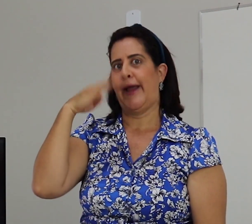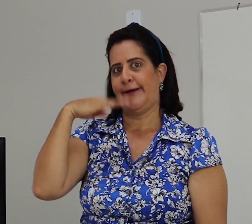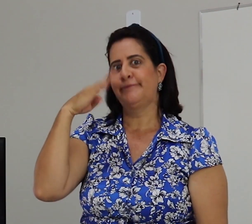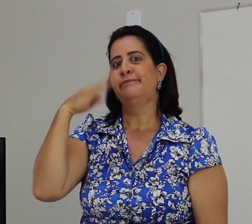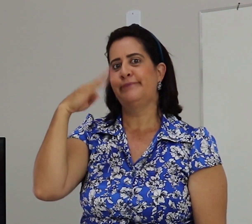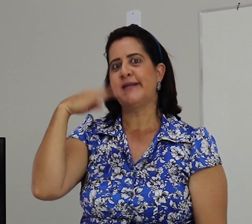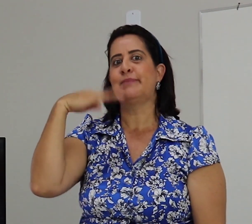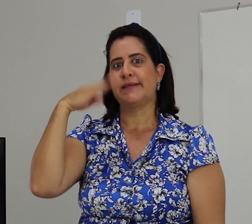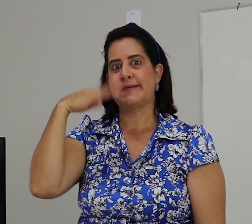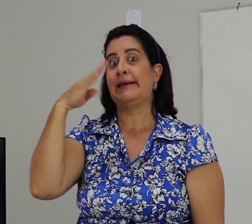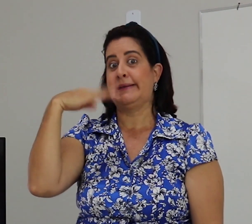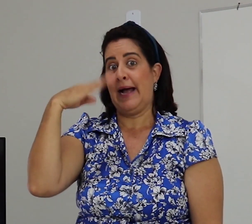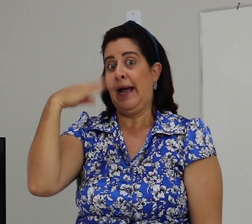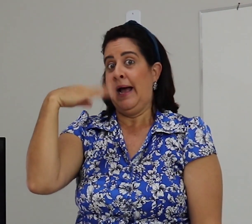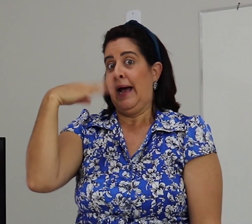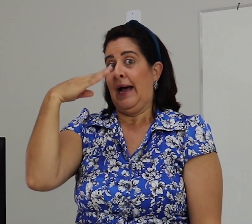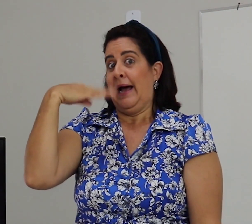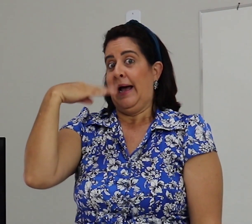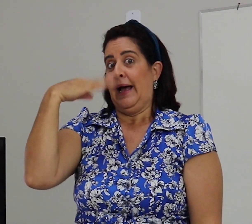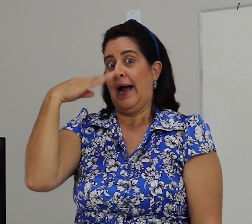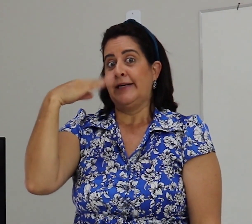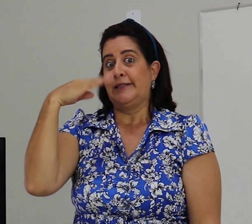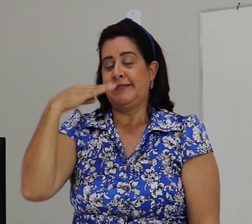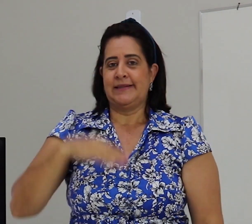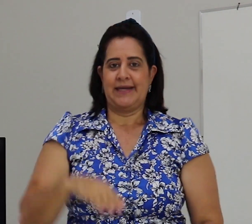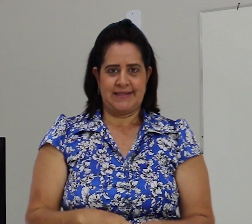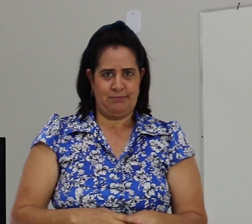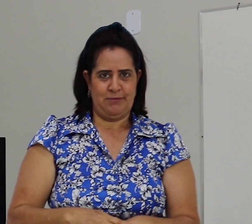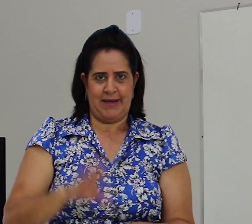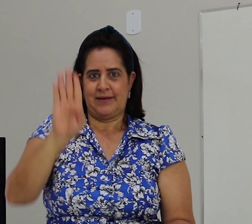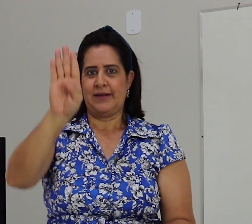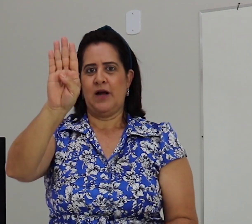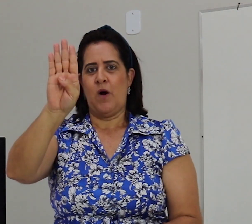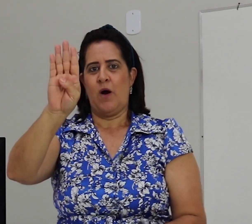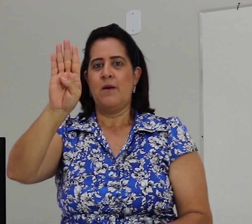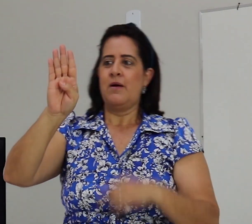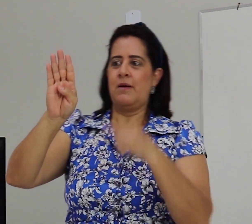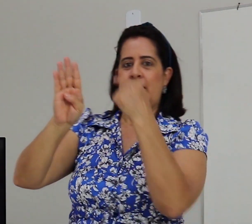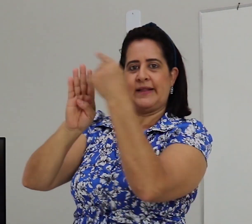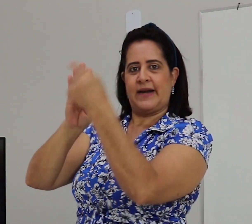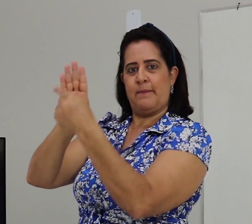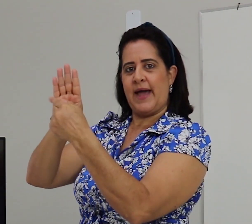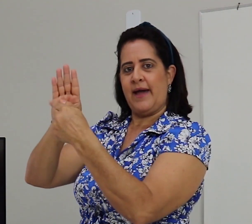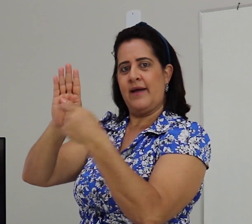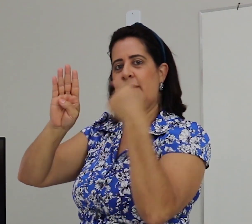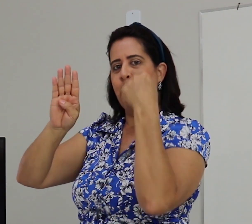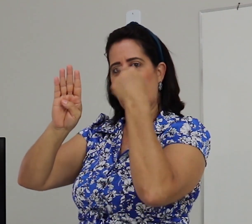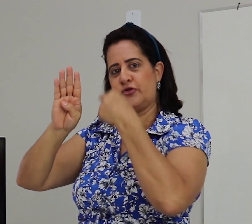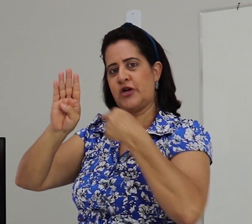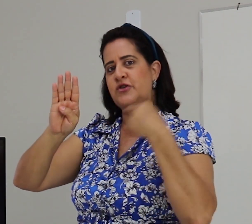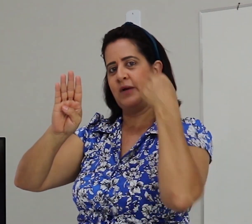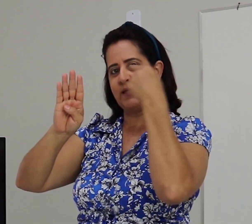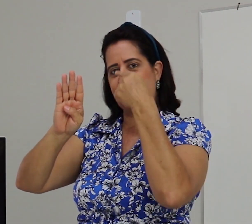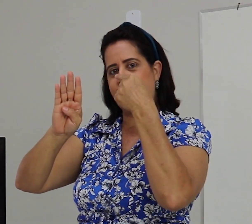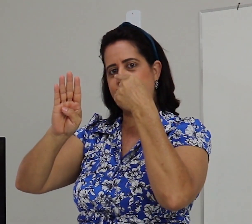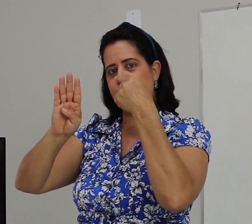Tem. Para expressar que está ardida essa pimenta. Então, ó, letra B, ponto de articulação esse